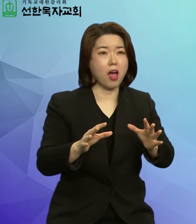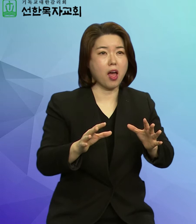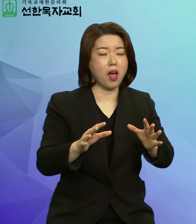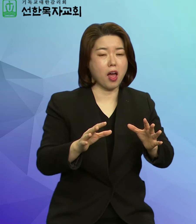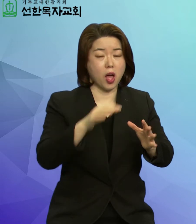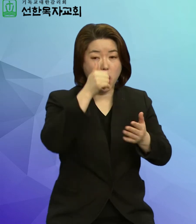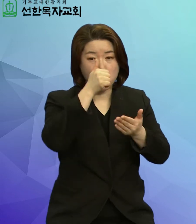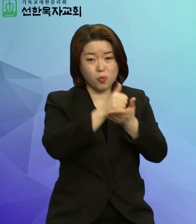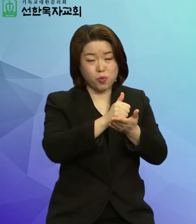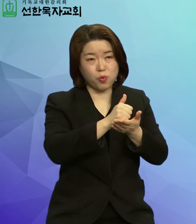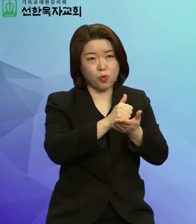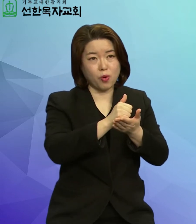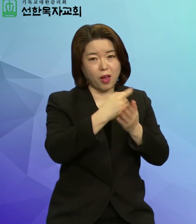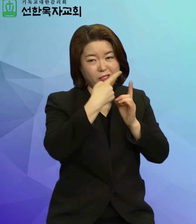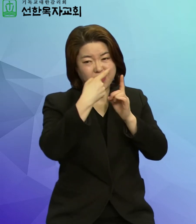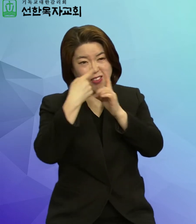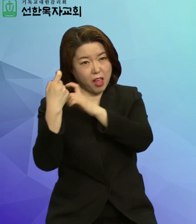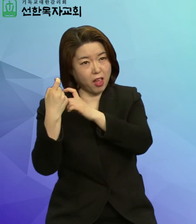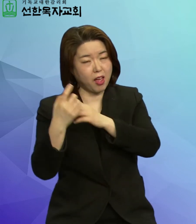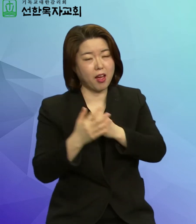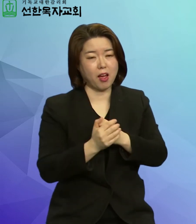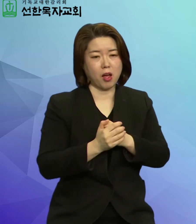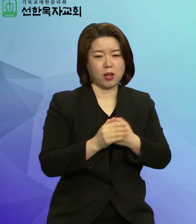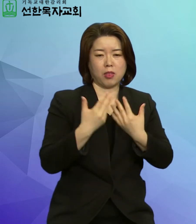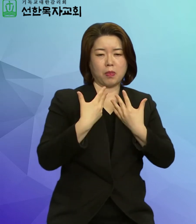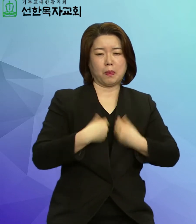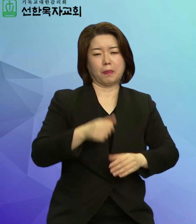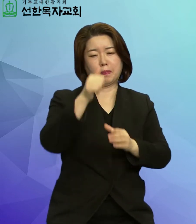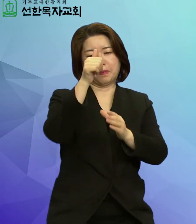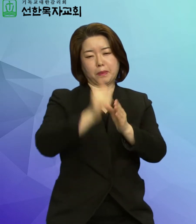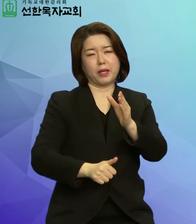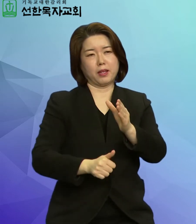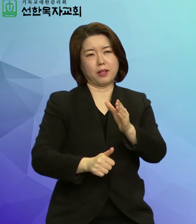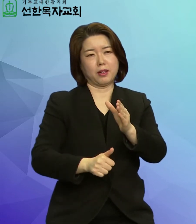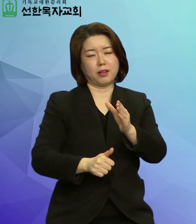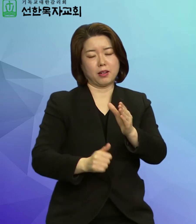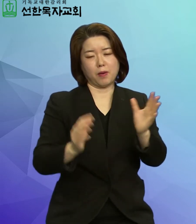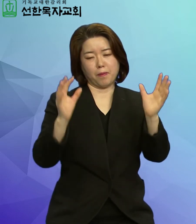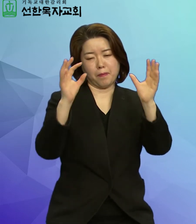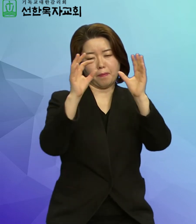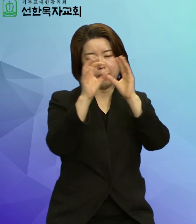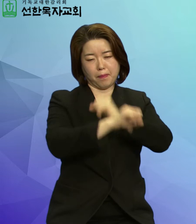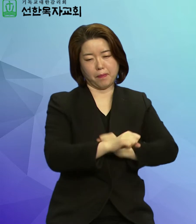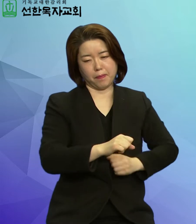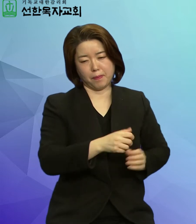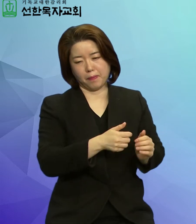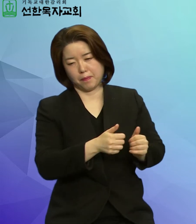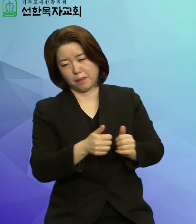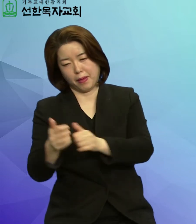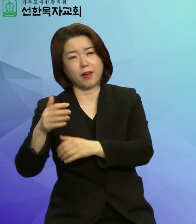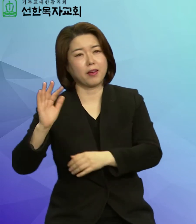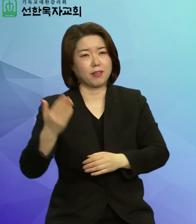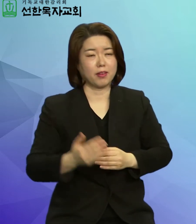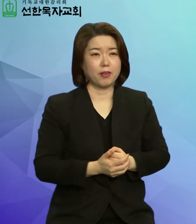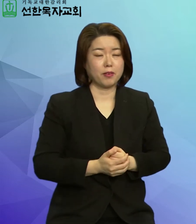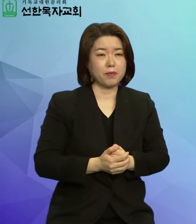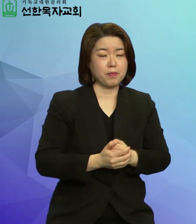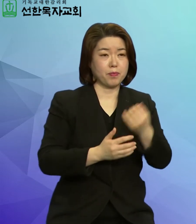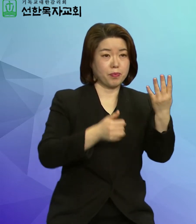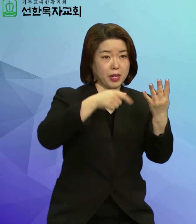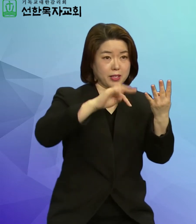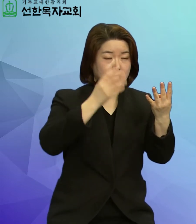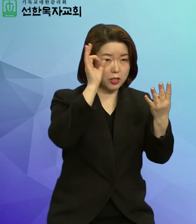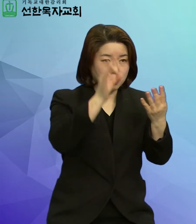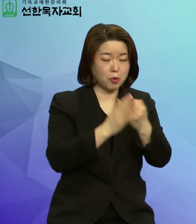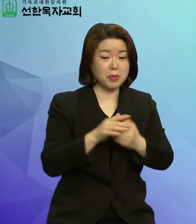한순간에 죄인으로 그리고 낙심에 빠져 파멸로 가게 됩니다.